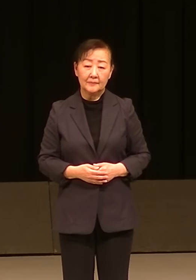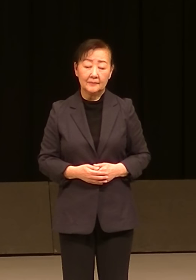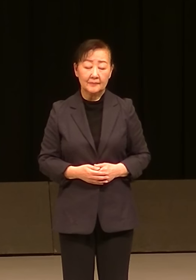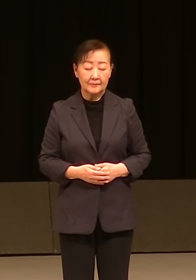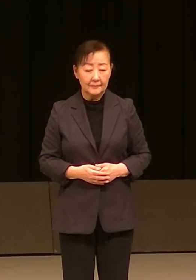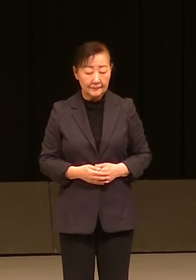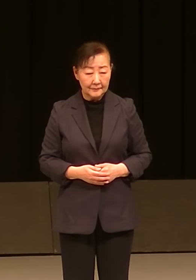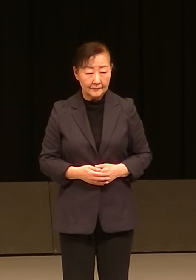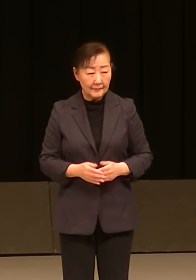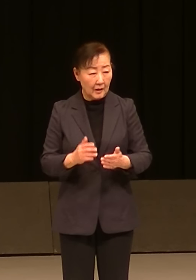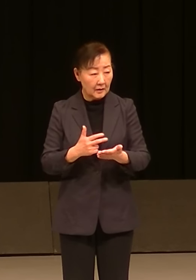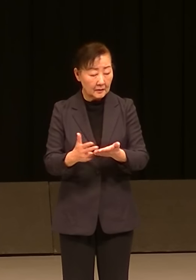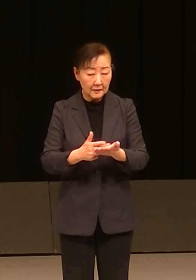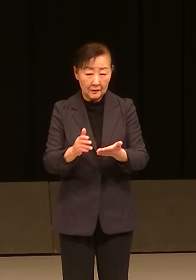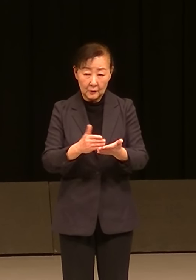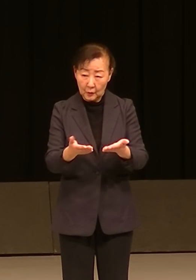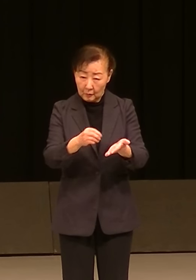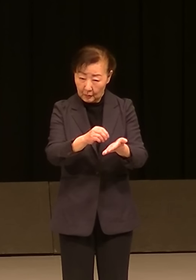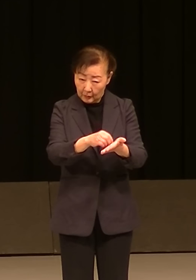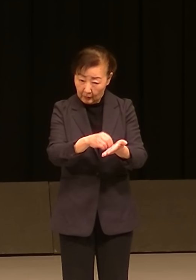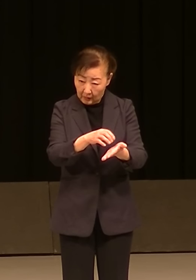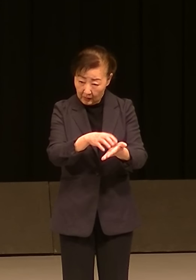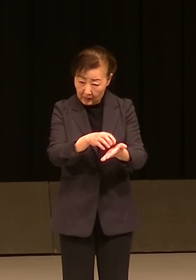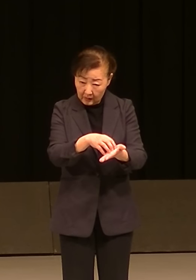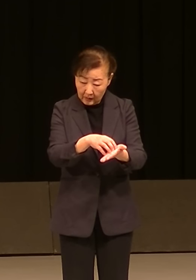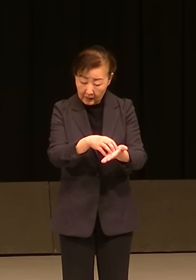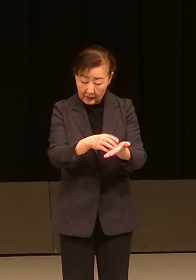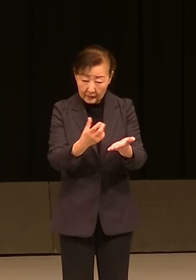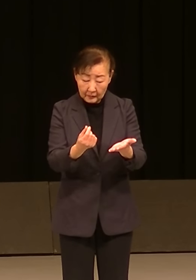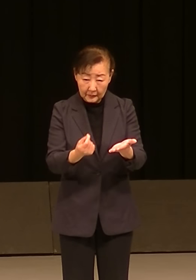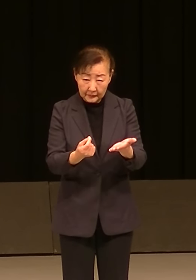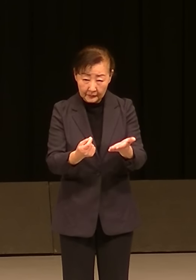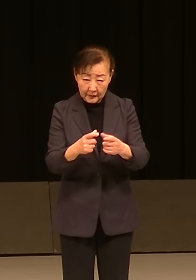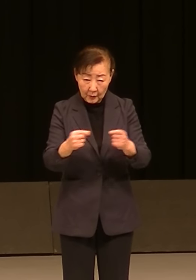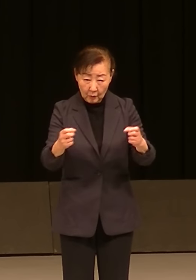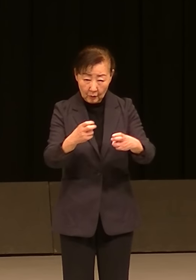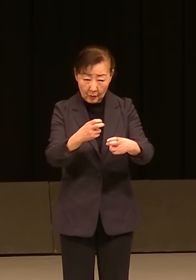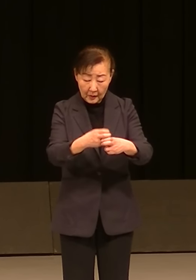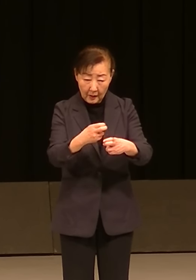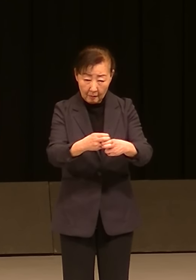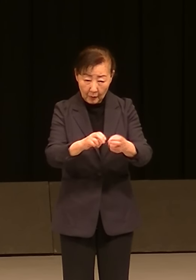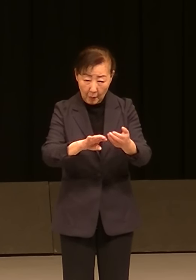はデモの資料にも書いてあります通り、日本国憲法